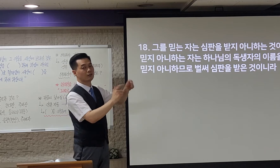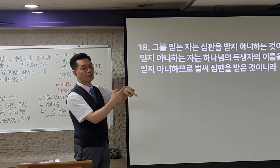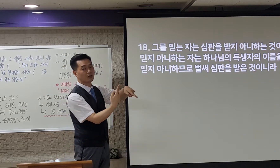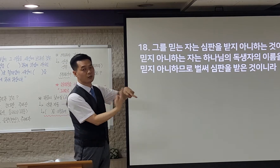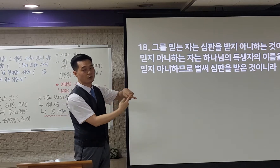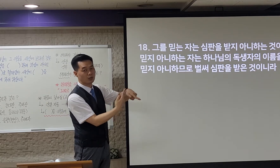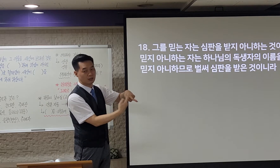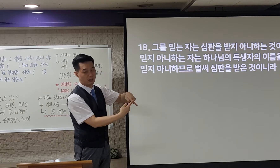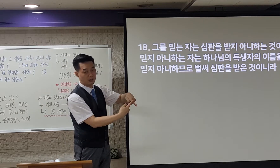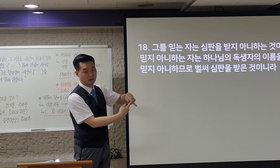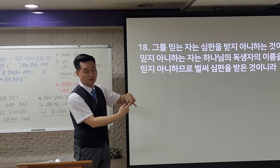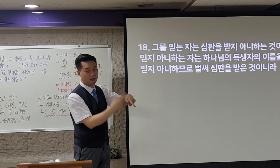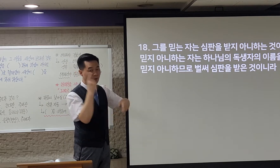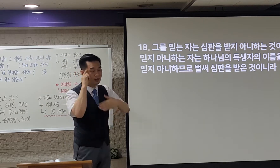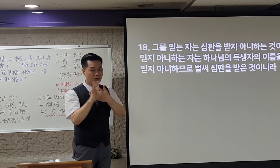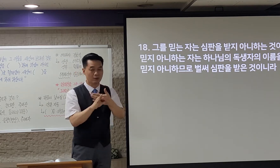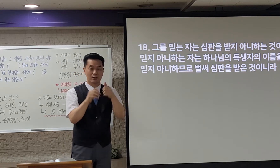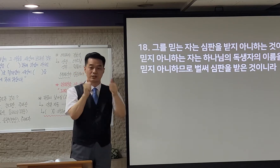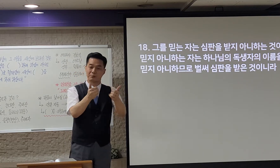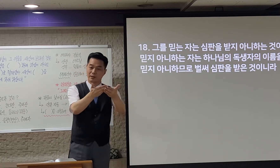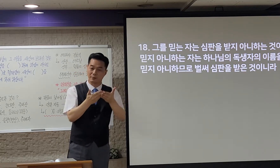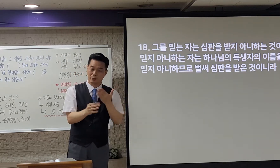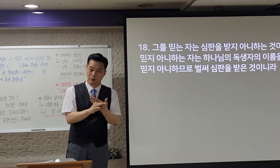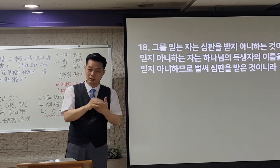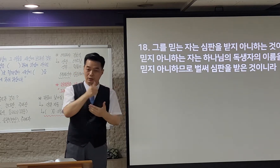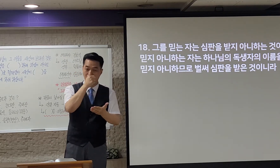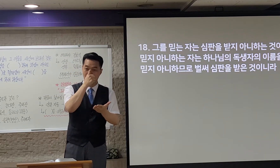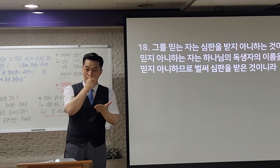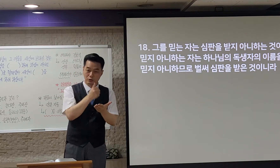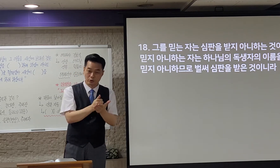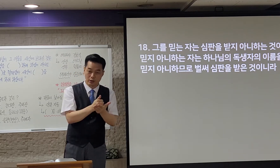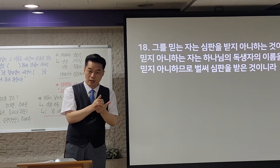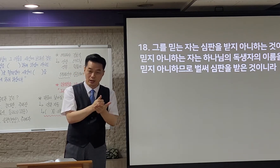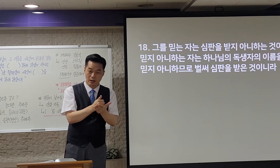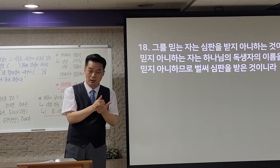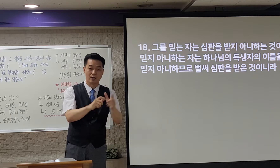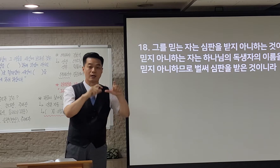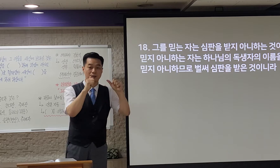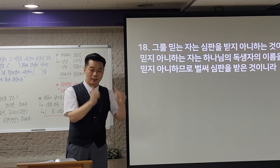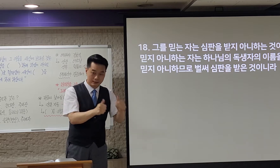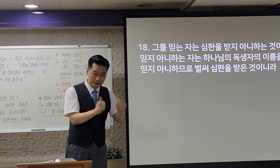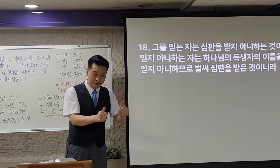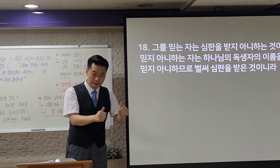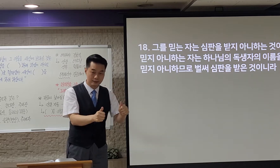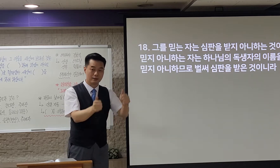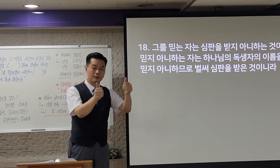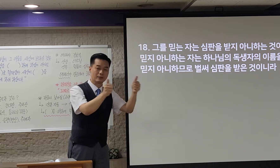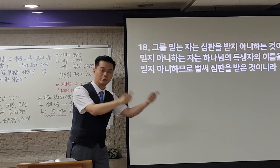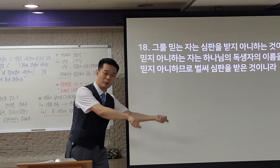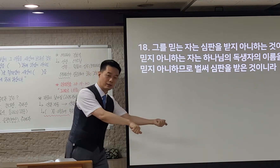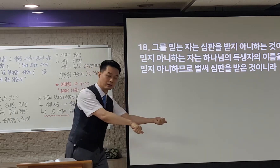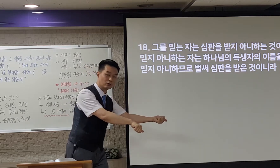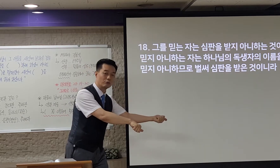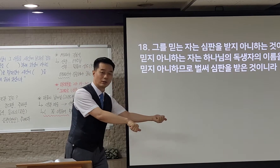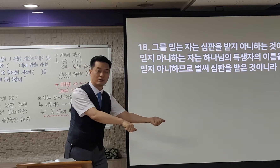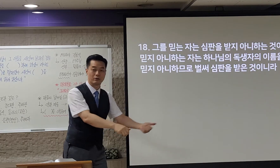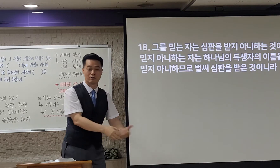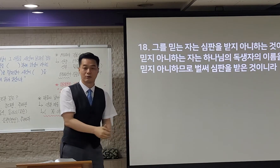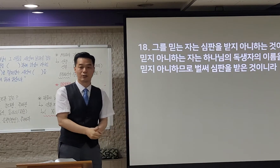것과 똑같다. 왜요? 심판을 받으면 죄의 싹슨 심판, 죽음이거든요.